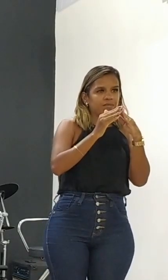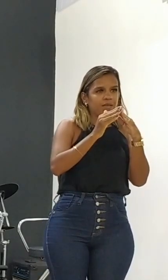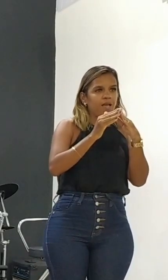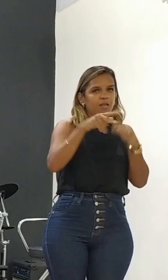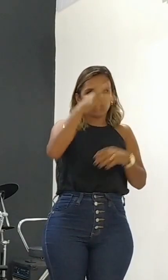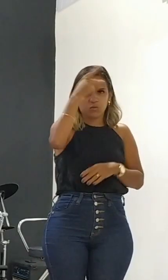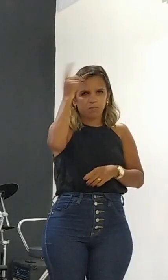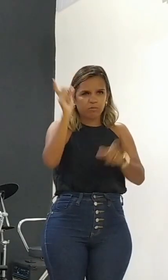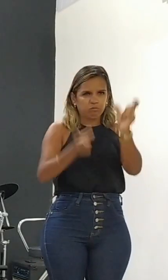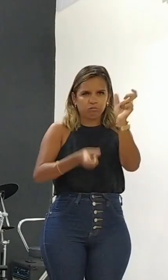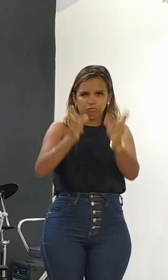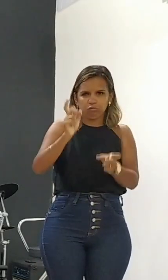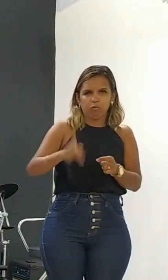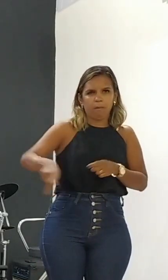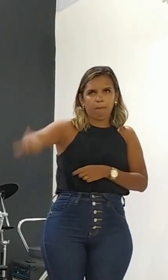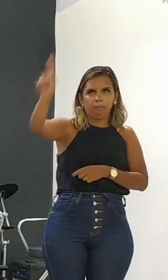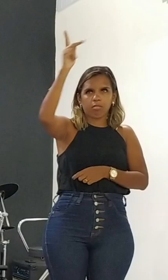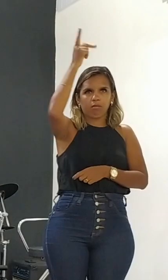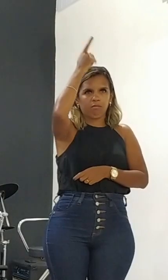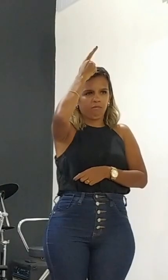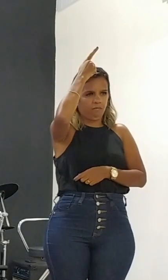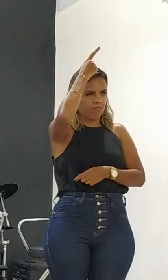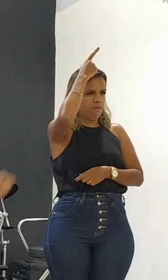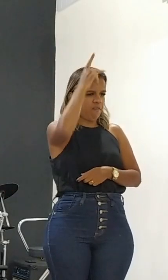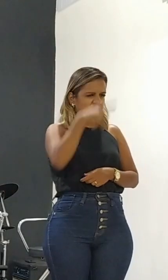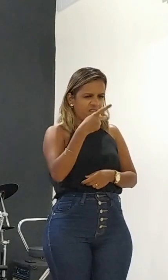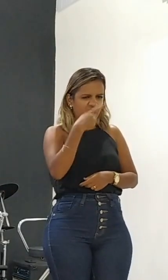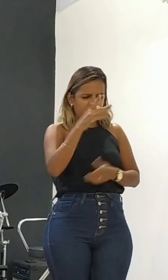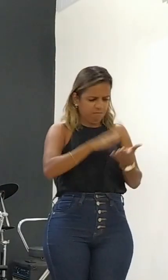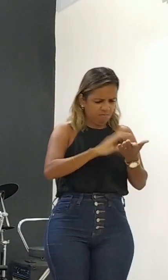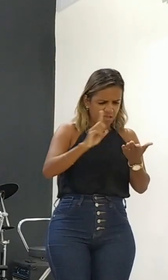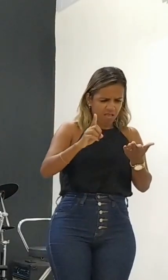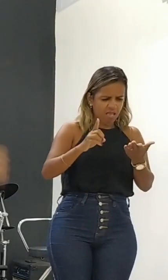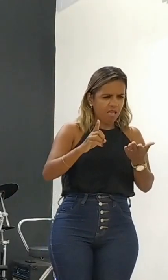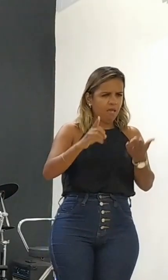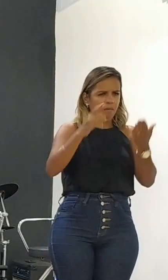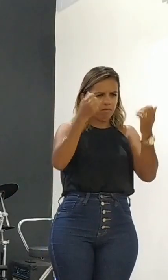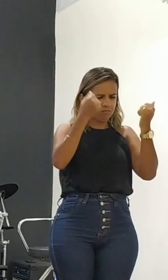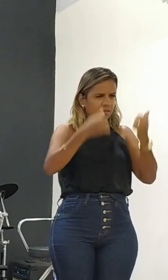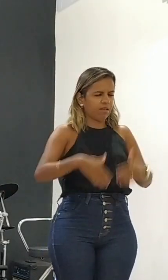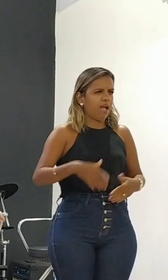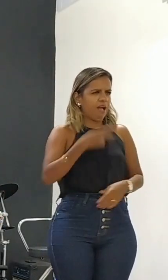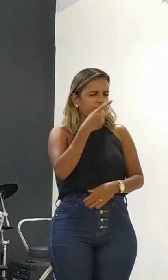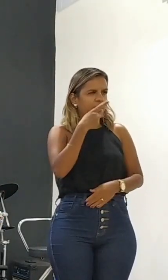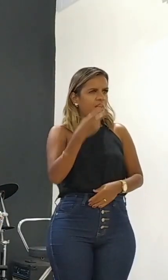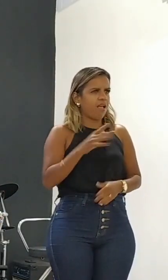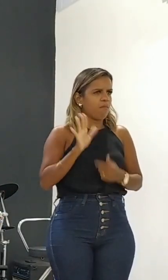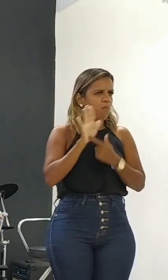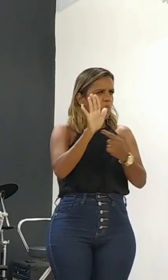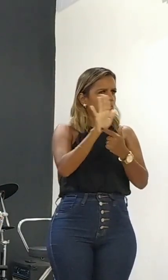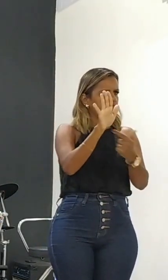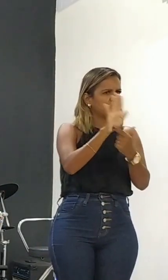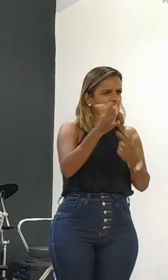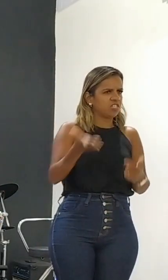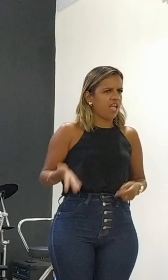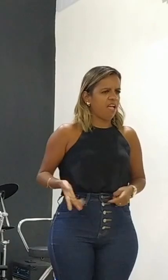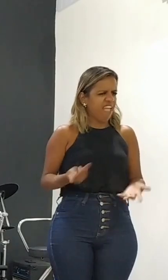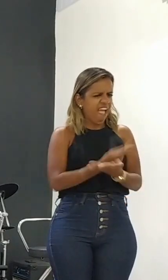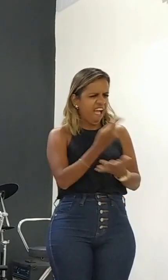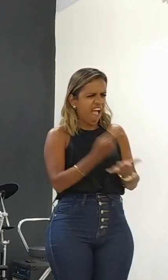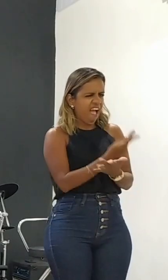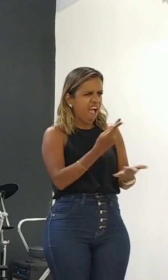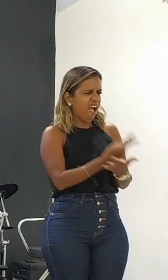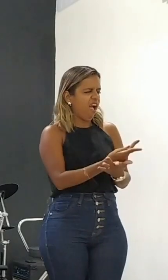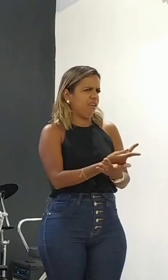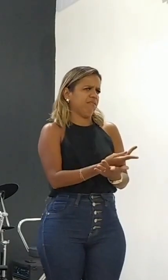é crente, né? Pentecostal, a gente quer logo falar, quer abrir a Bíblia e quer logo, né, mostrar para o cara que ele está